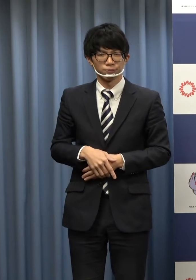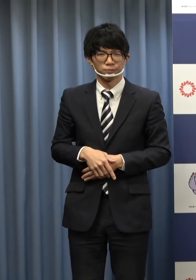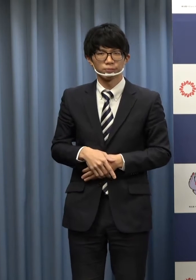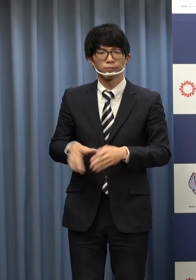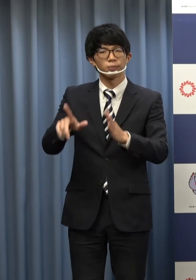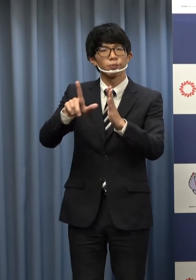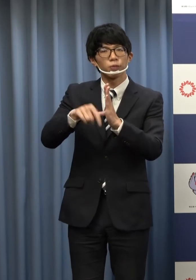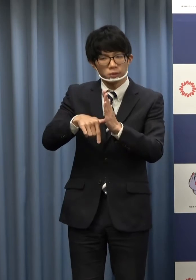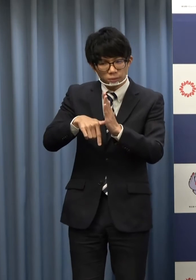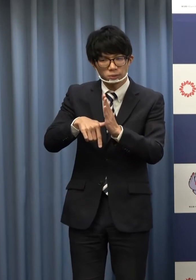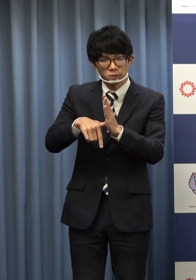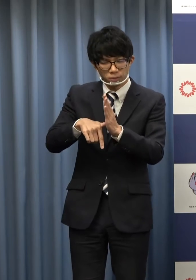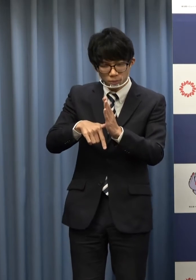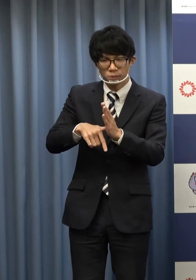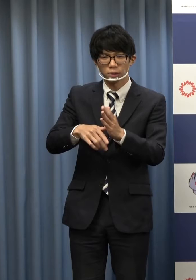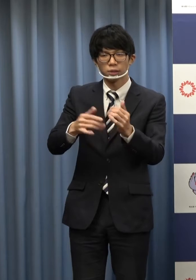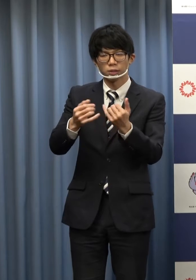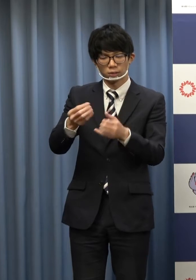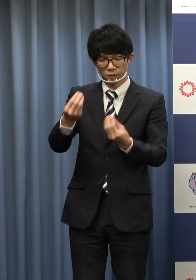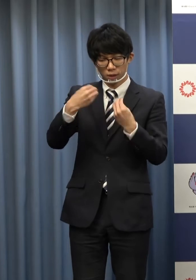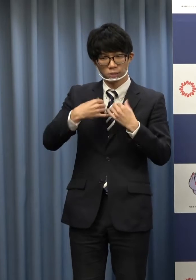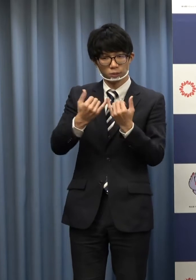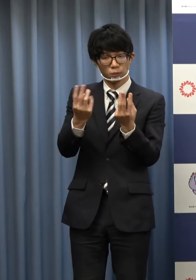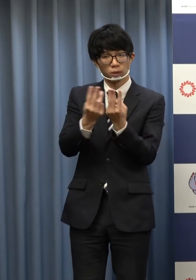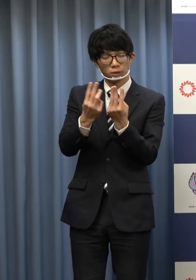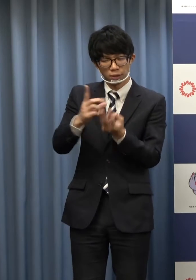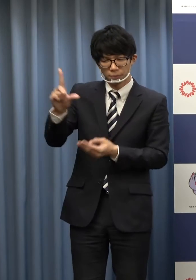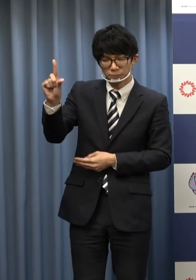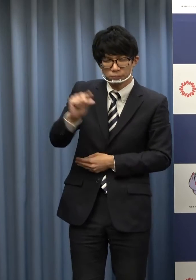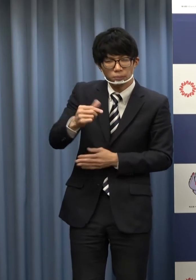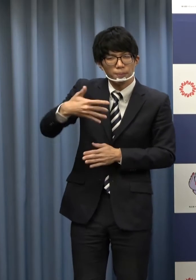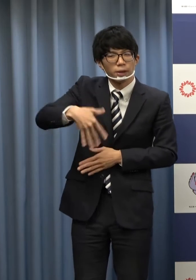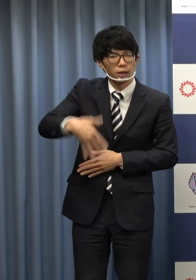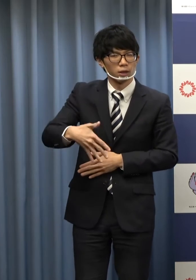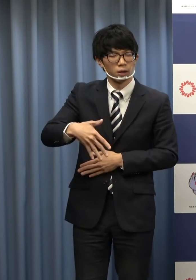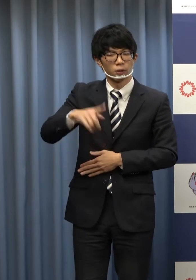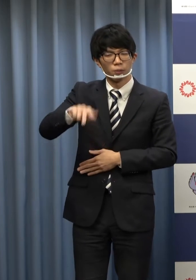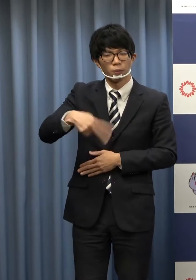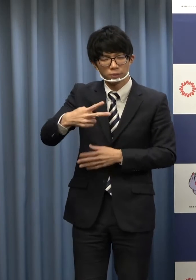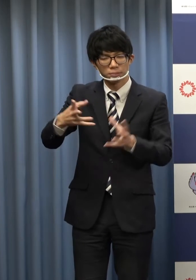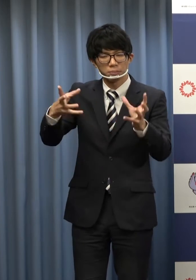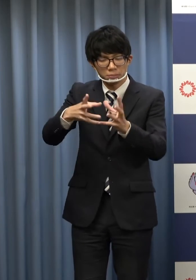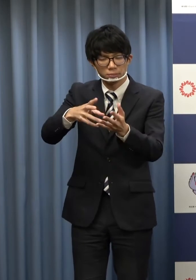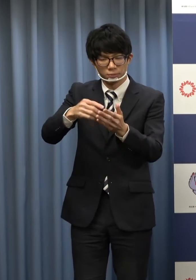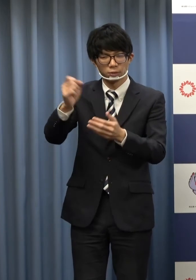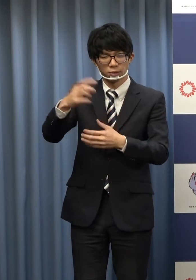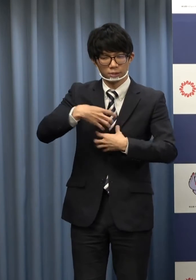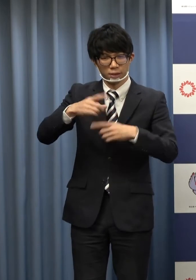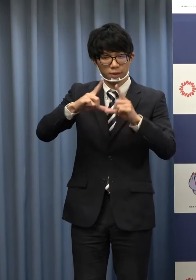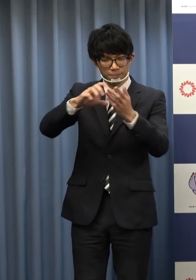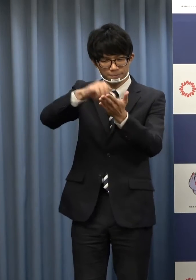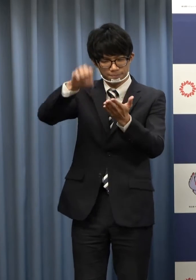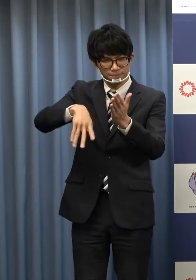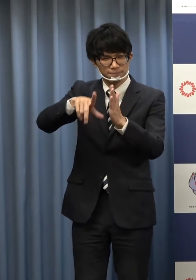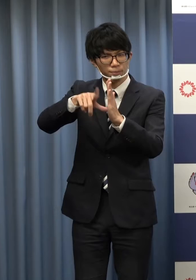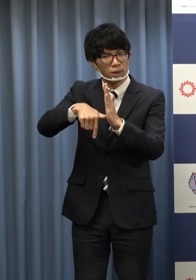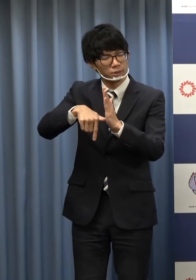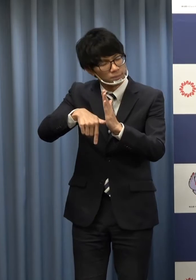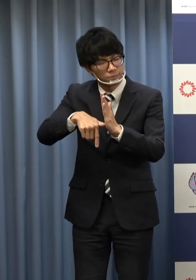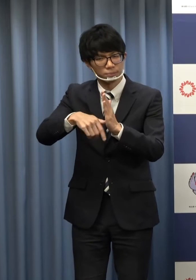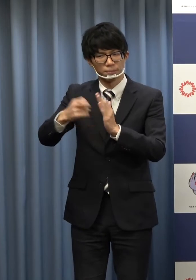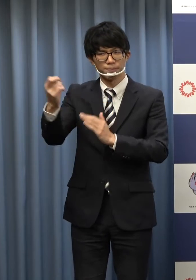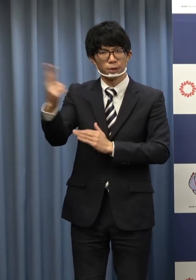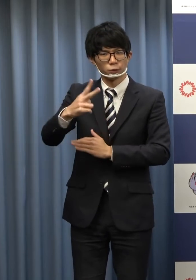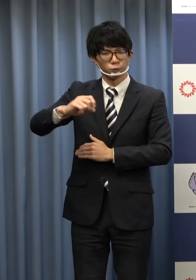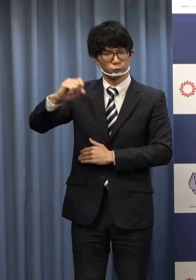でですね、十分に下げきらずにそういったシーズンに突入してしまうとなれば、これまたすぐ